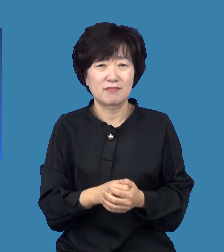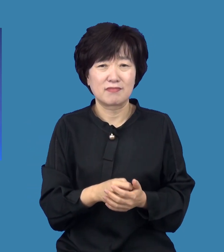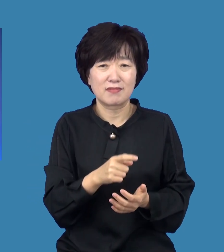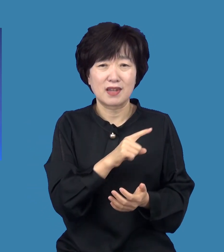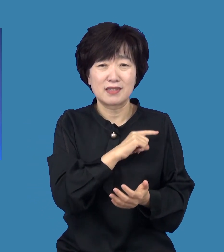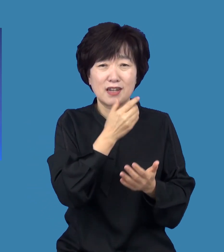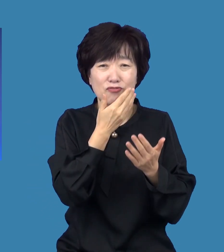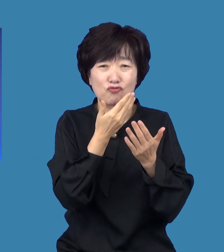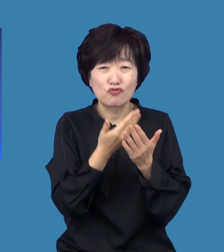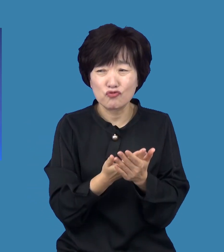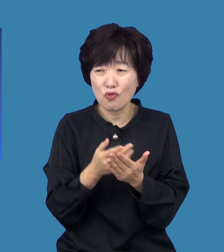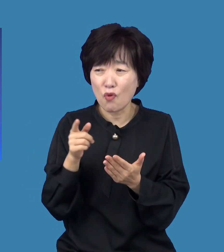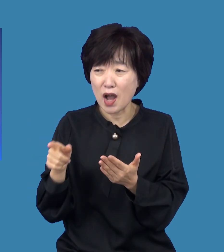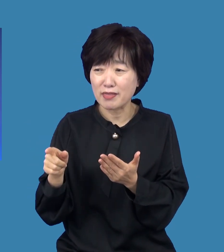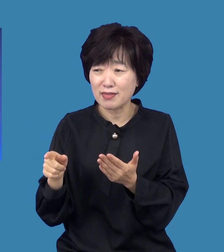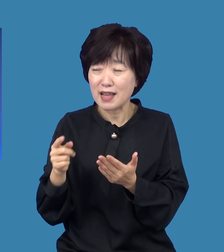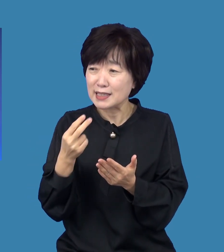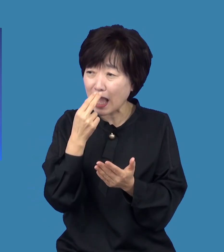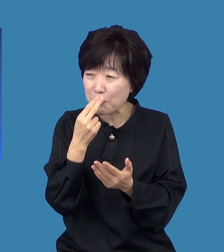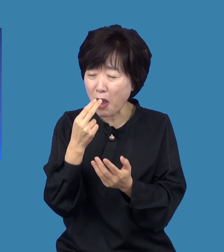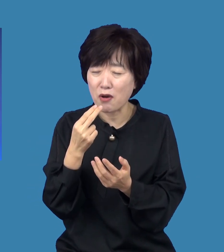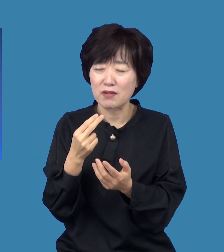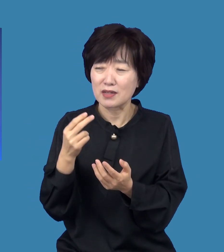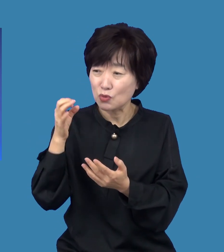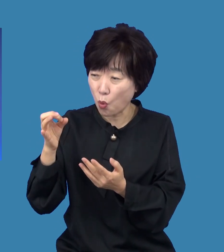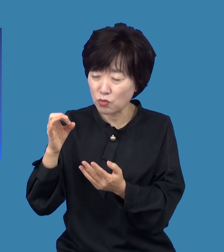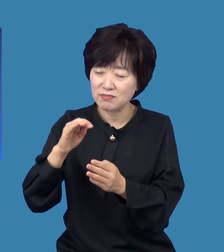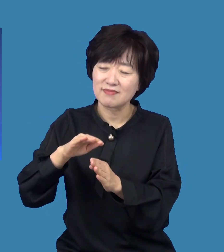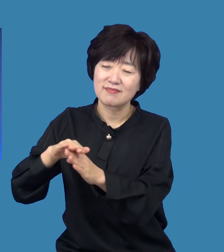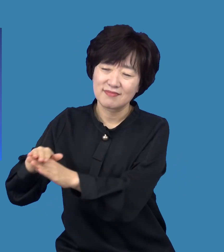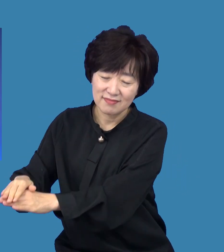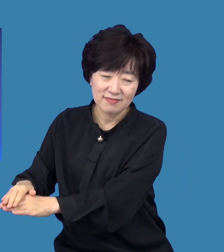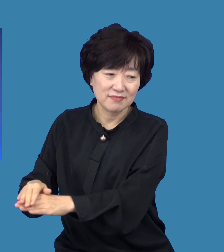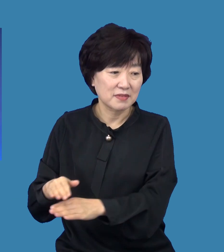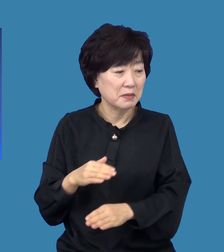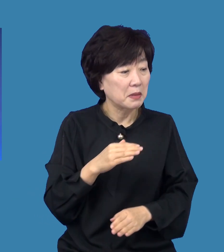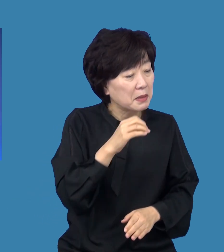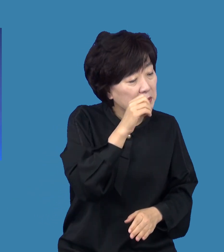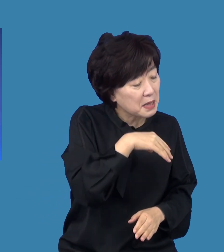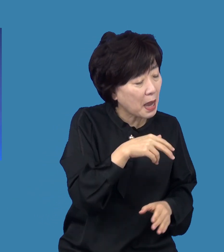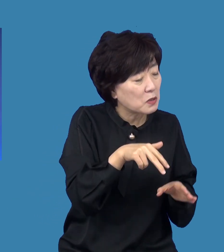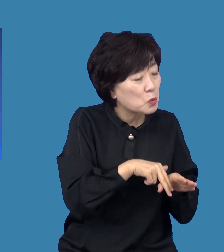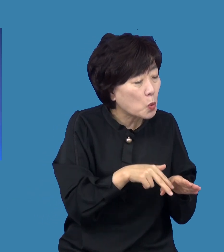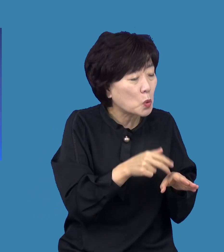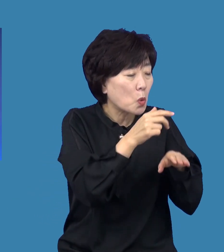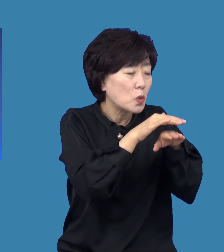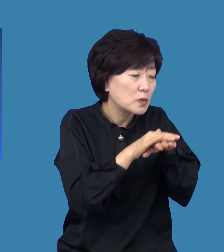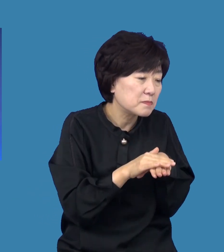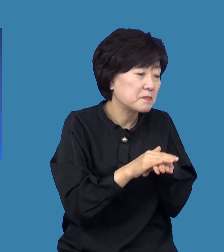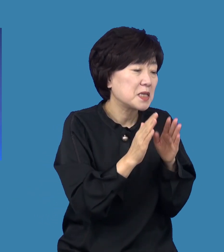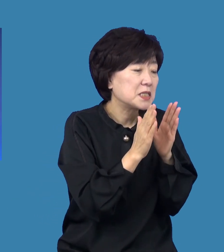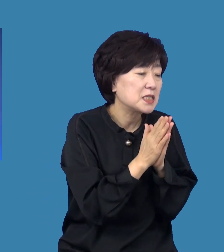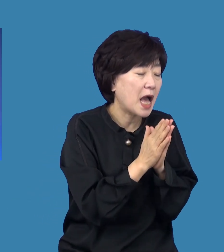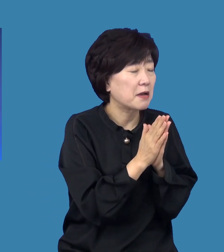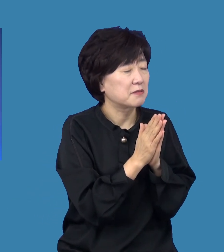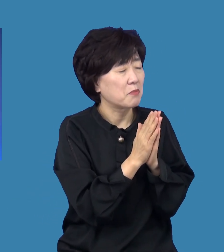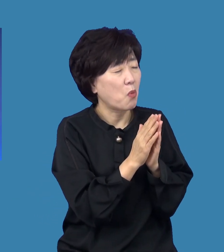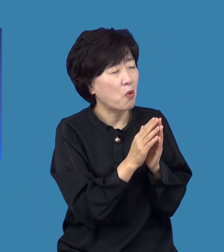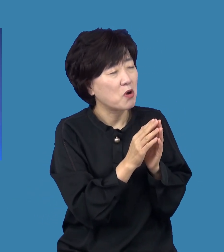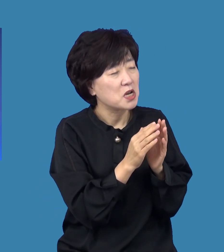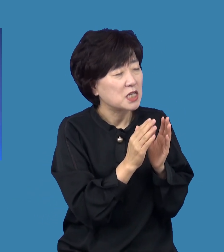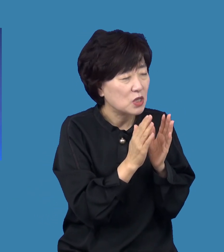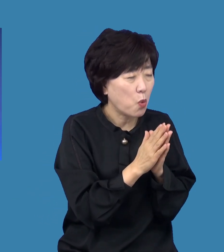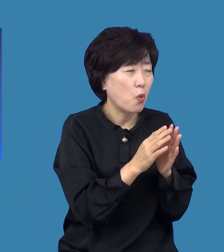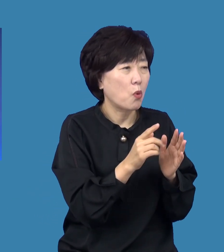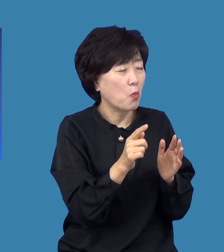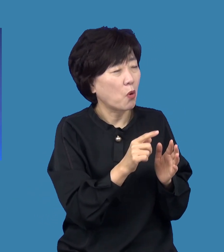것들은 하나도 안 다루고 그냥 삶의 아주 작은 종교의 영역만을 제한시켜서 그걸 신앙이라고 생각한다고 하는 것은, 아니요